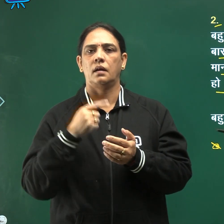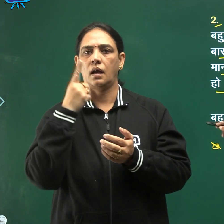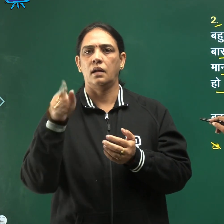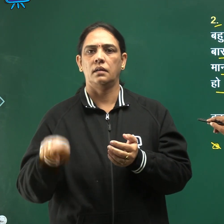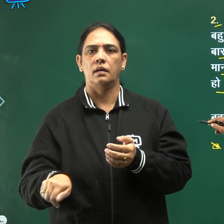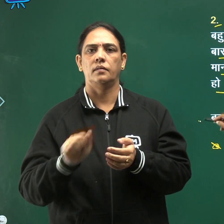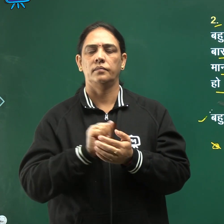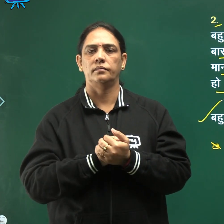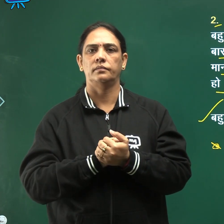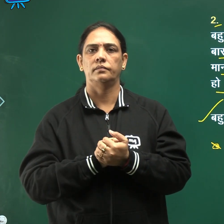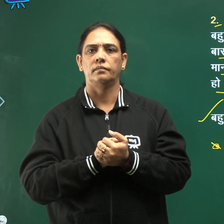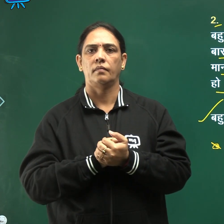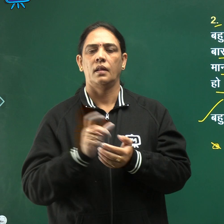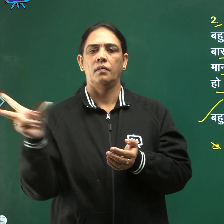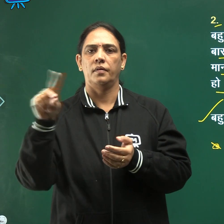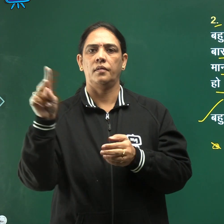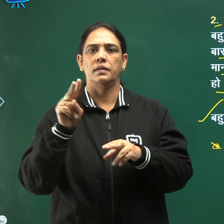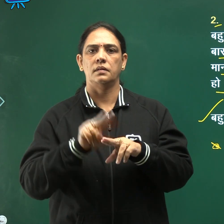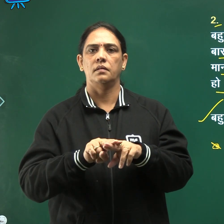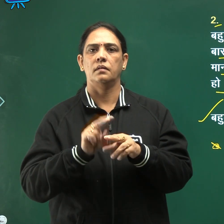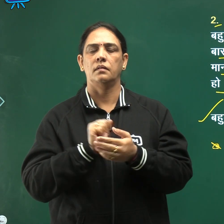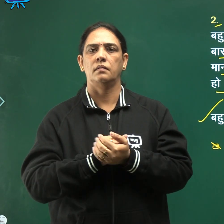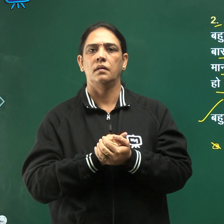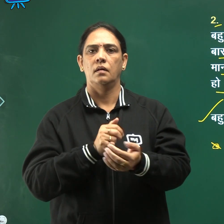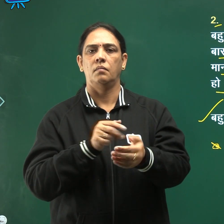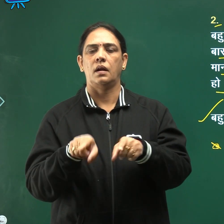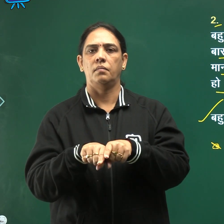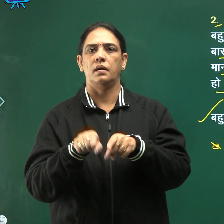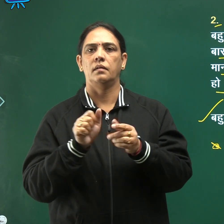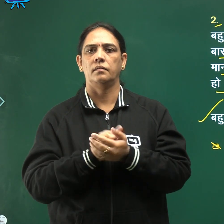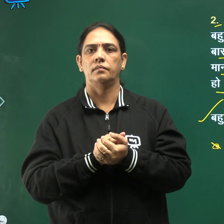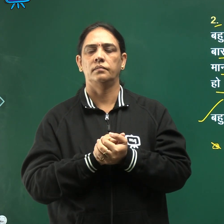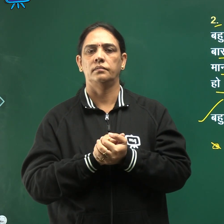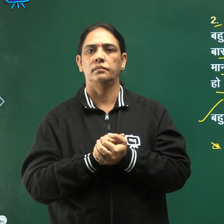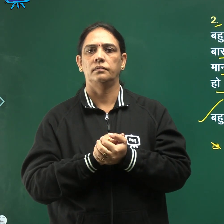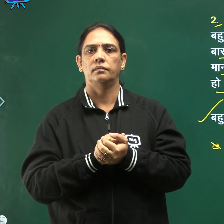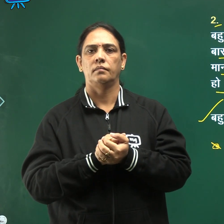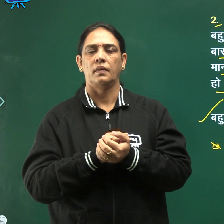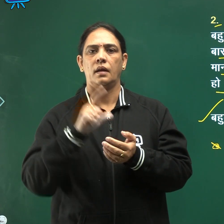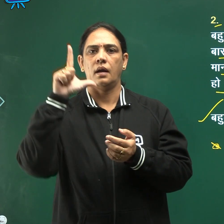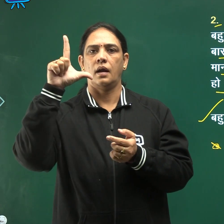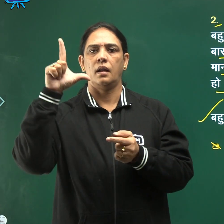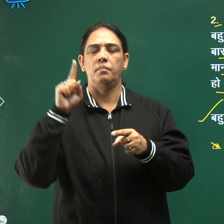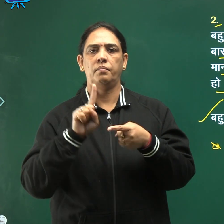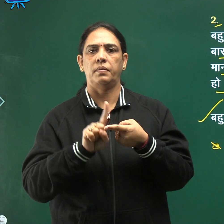कहलाता है। बहुलक बराबर L प्लस